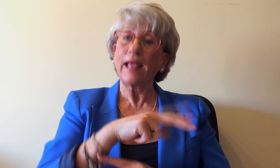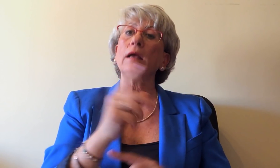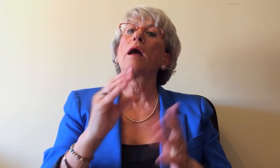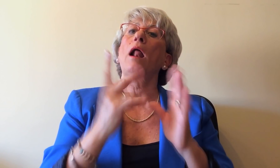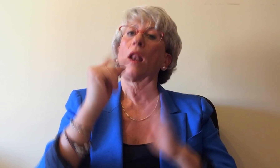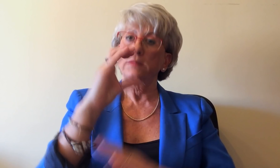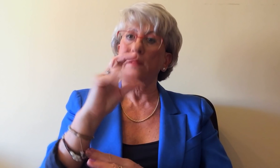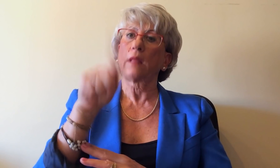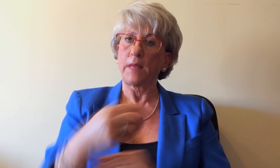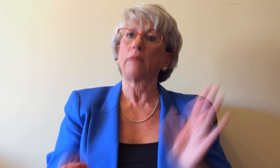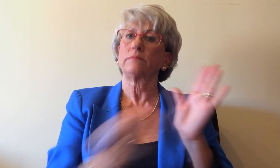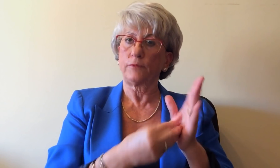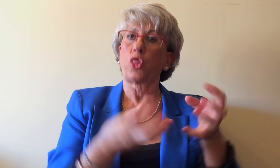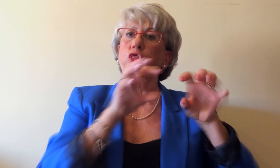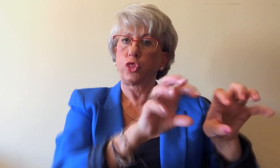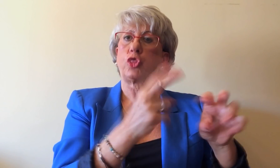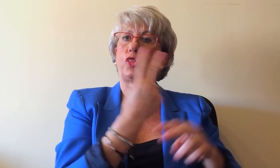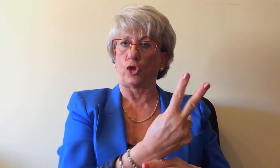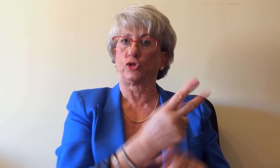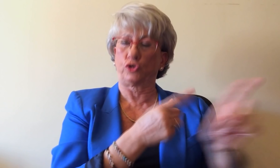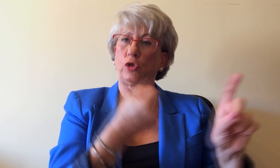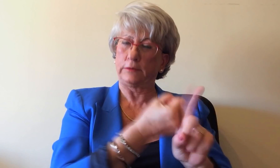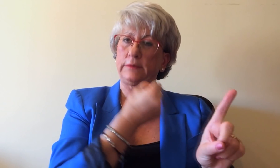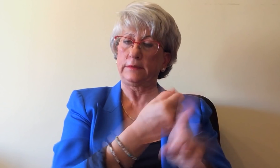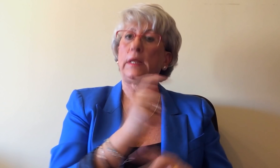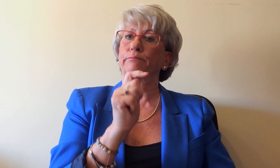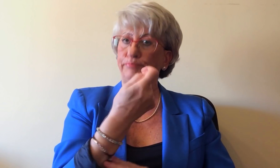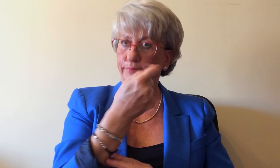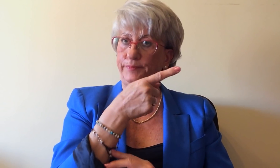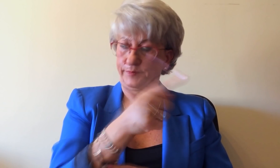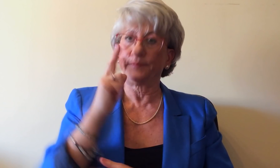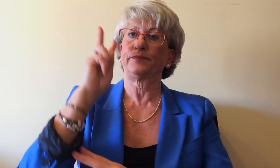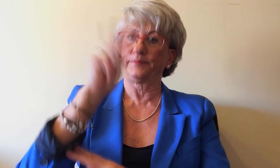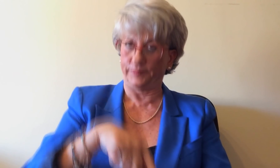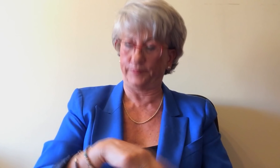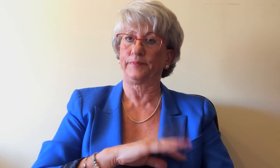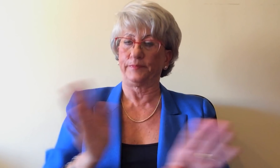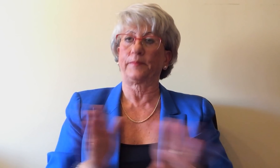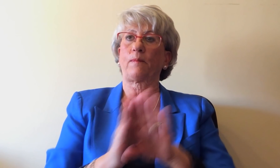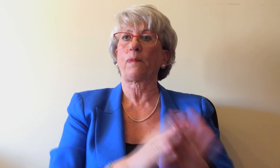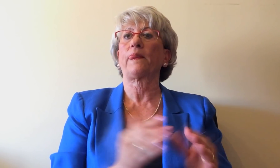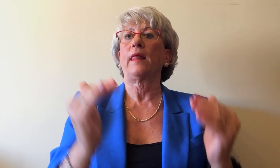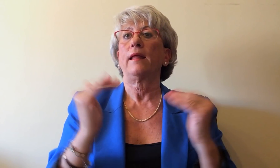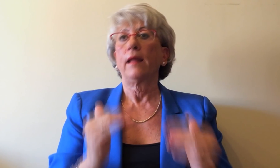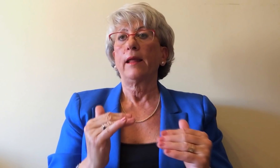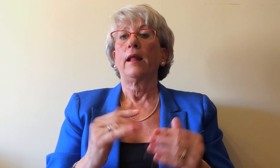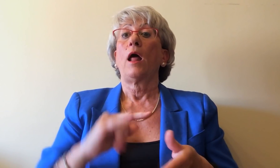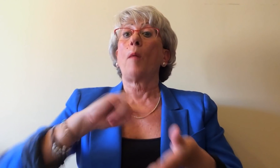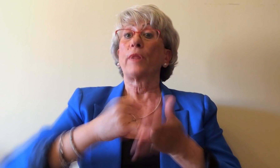pel reconeixement de les llengües de signes, l'espanyola i la catalana, les dues per les que lluitàvem i es va aconseguir aquest reconeixement.